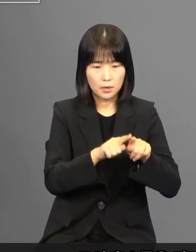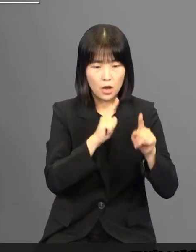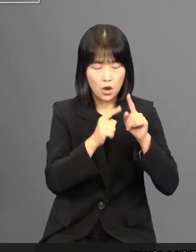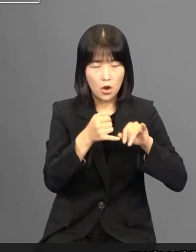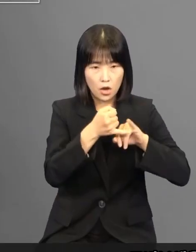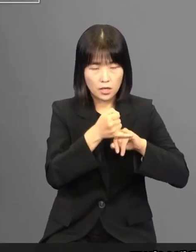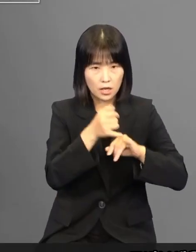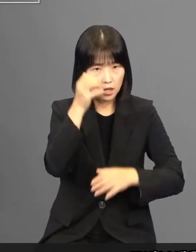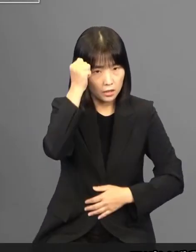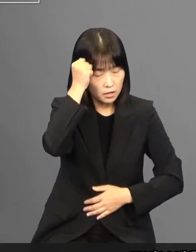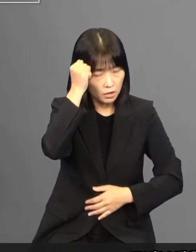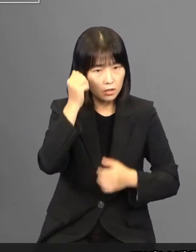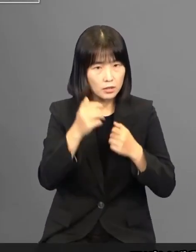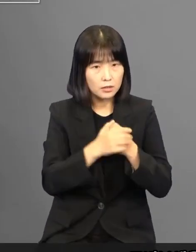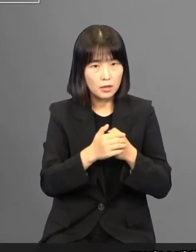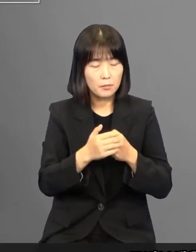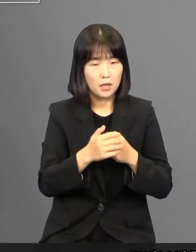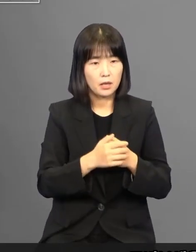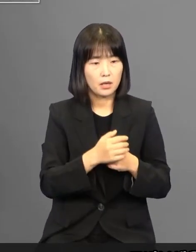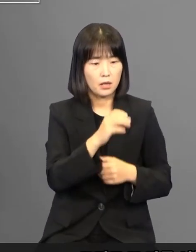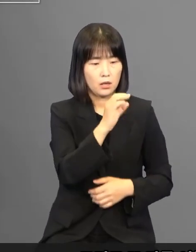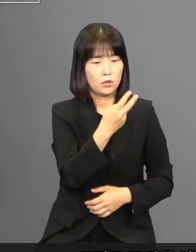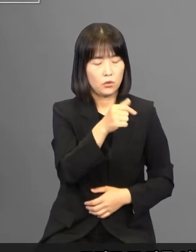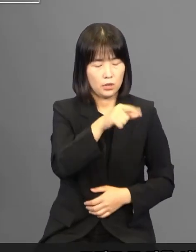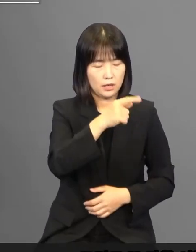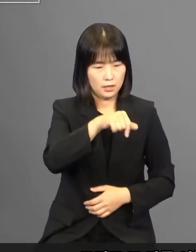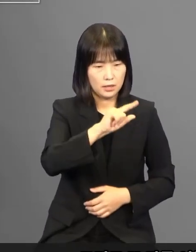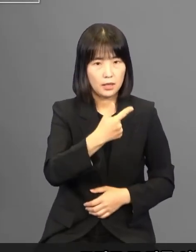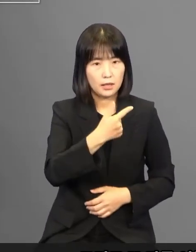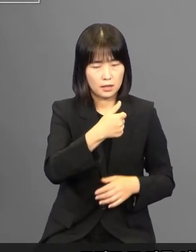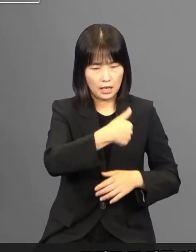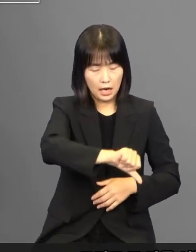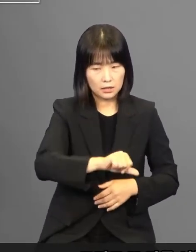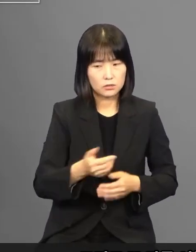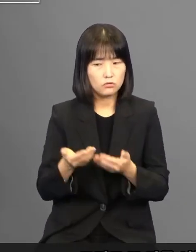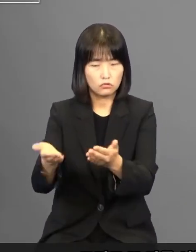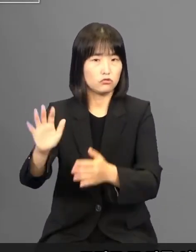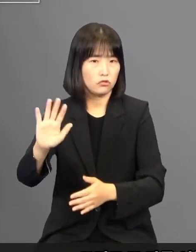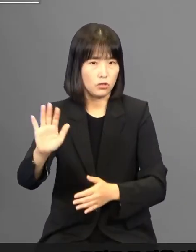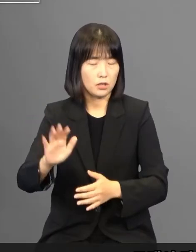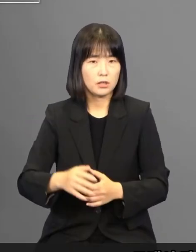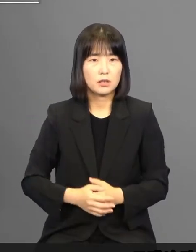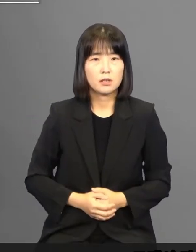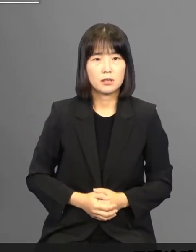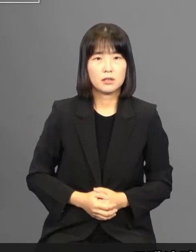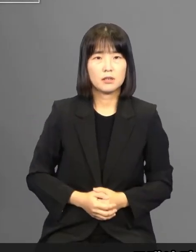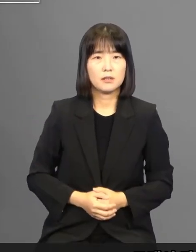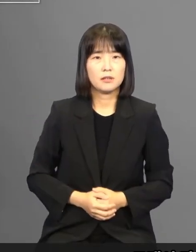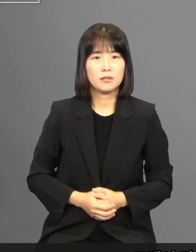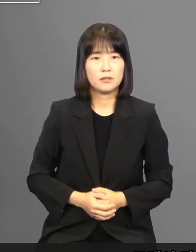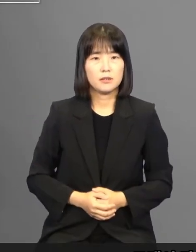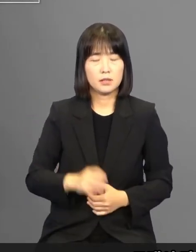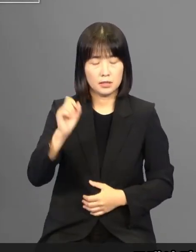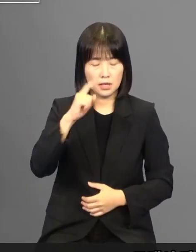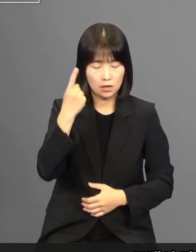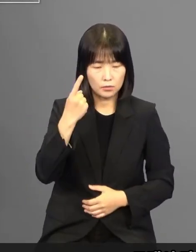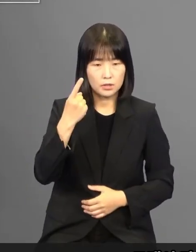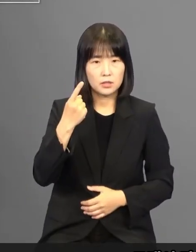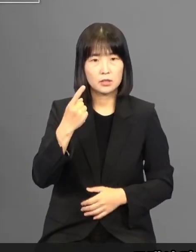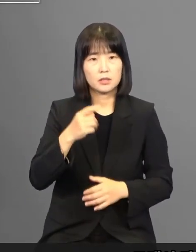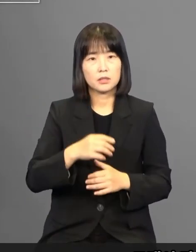기억하여 무비보셋을 넘겨주지 않습니다. 그리고 또 다른 이름이 무비보셋이 있었거든요. 그래서 다윗의 두